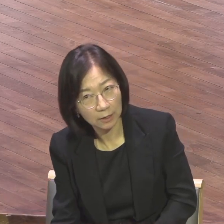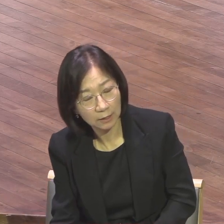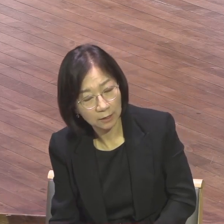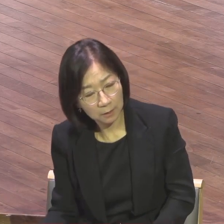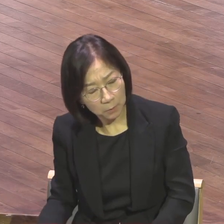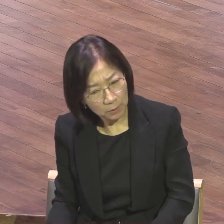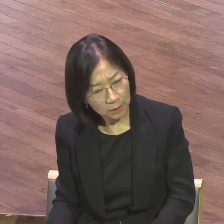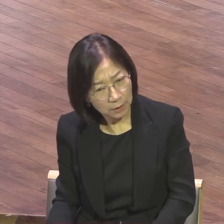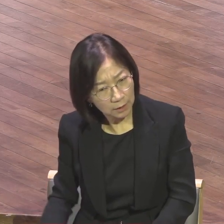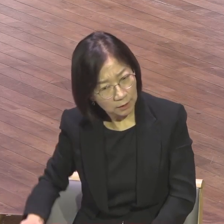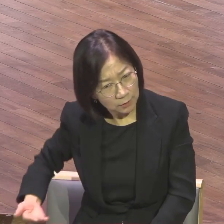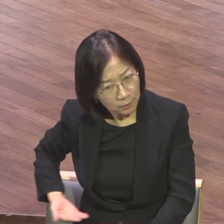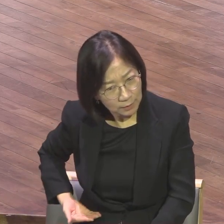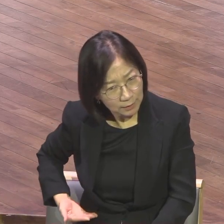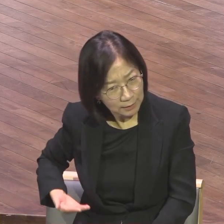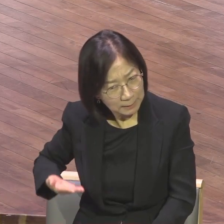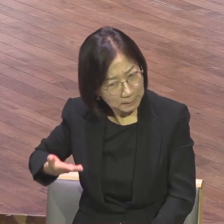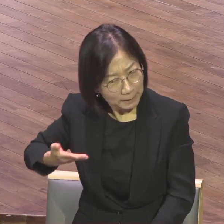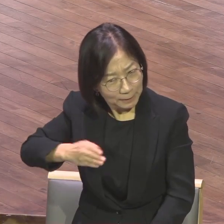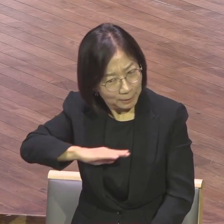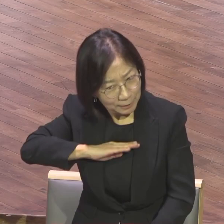있잖아요.